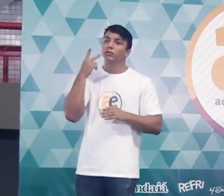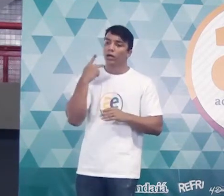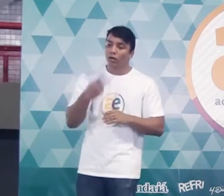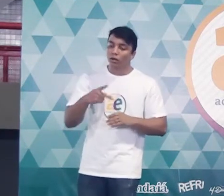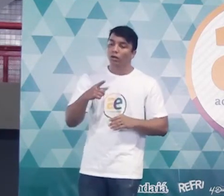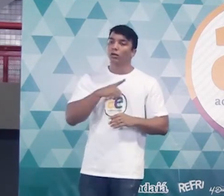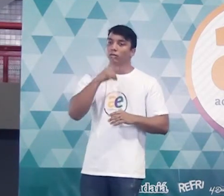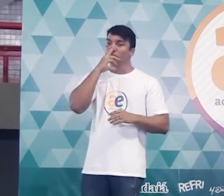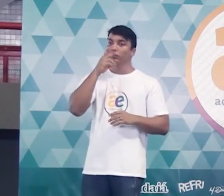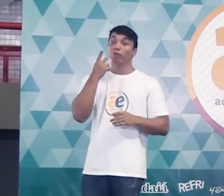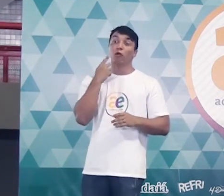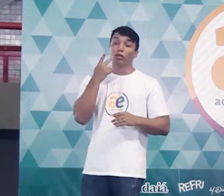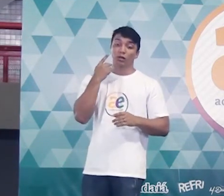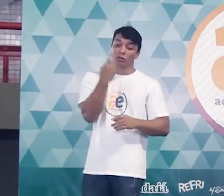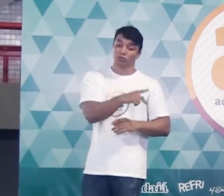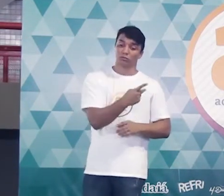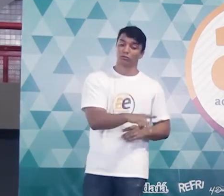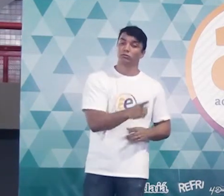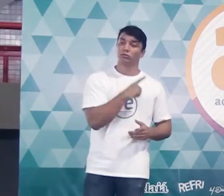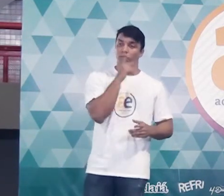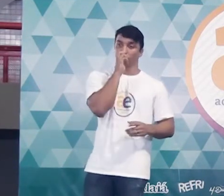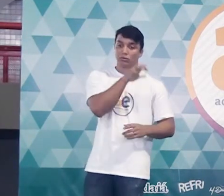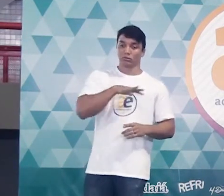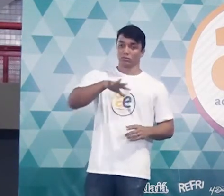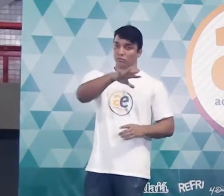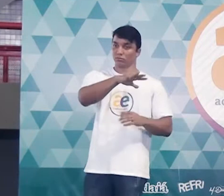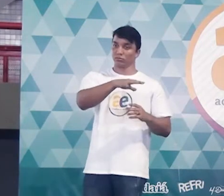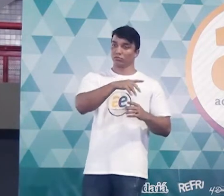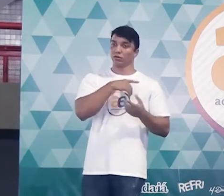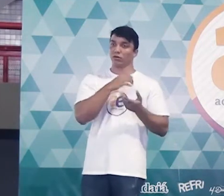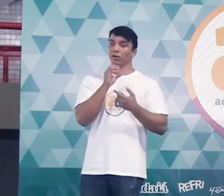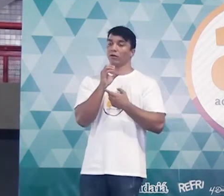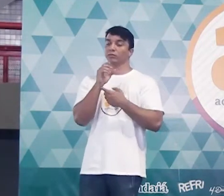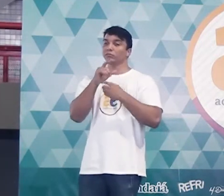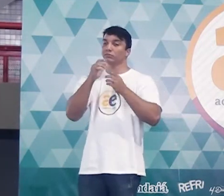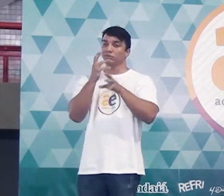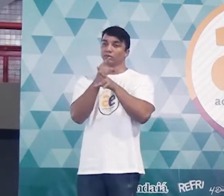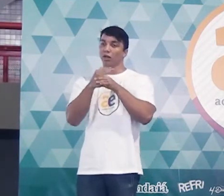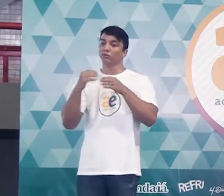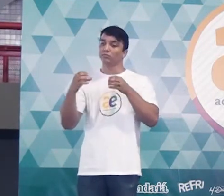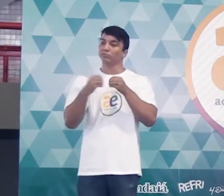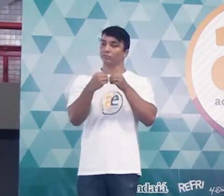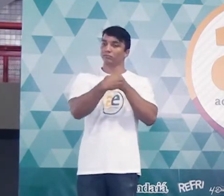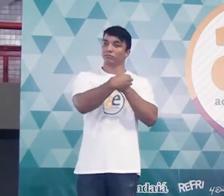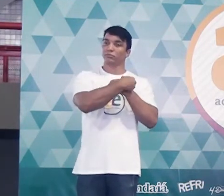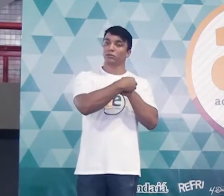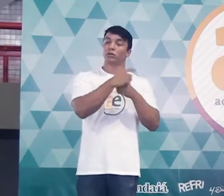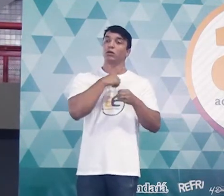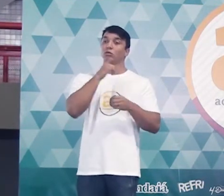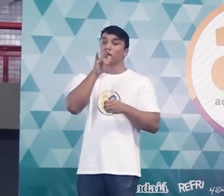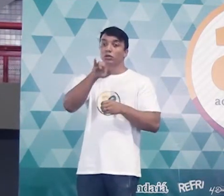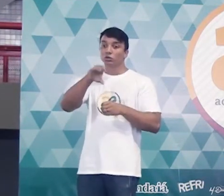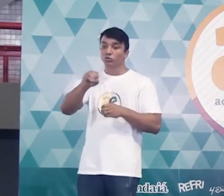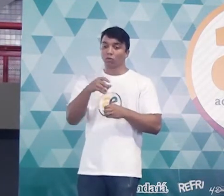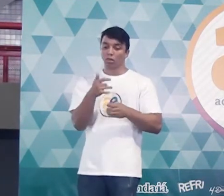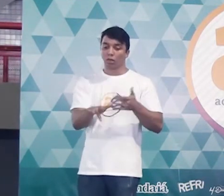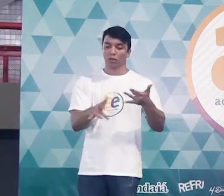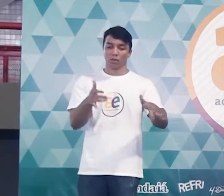Ceará, Fortaleza, a nossa região metropolitana, que a gente vive colocando lixo onde não